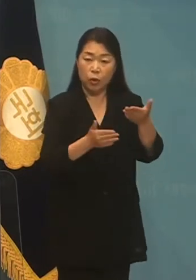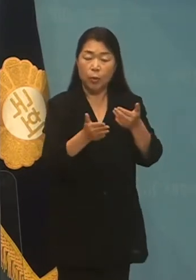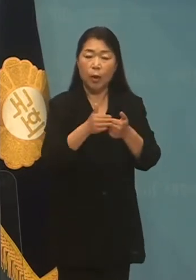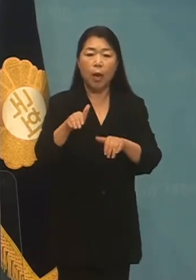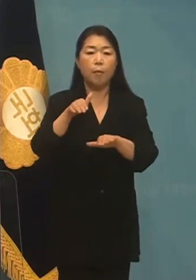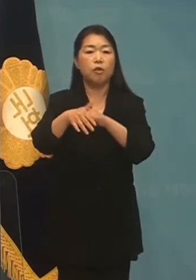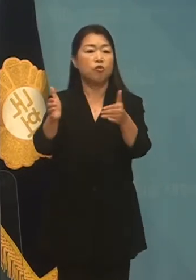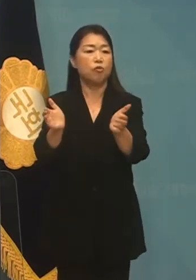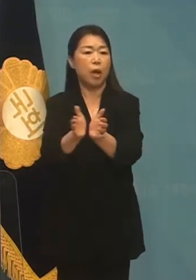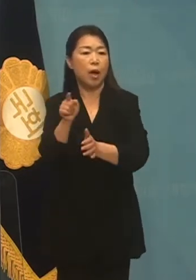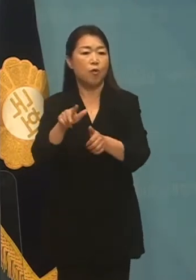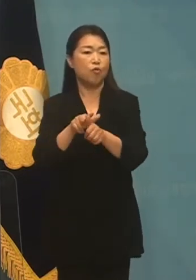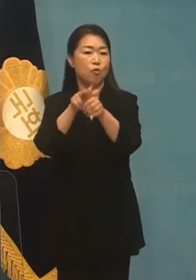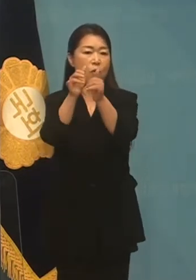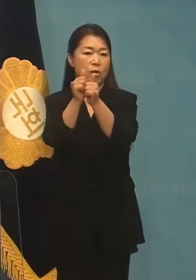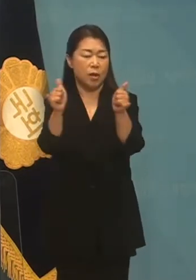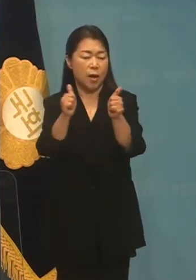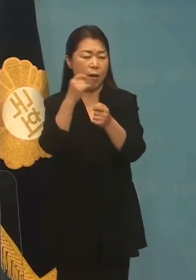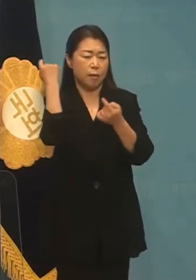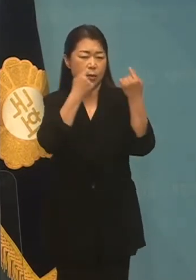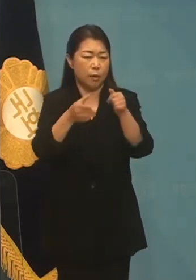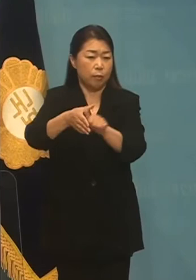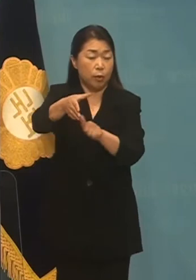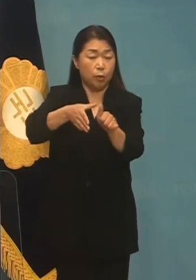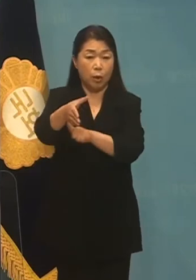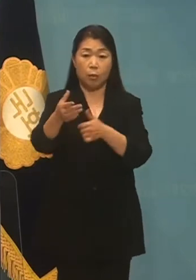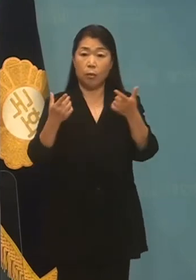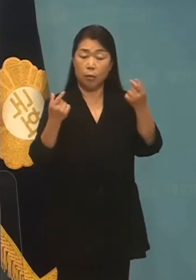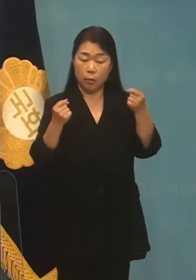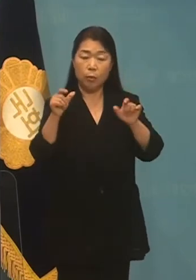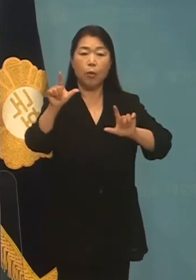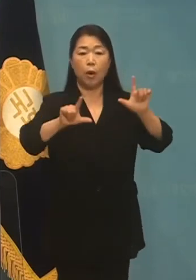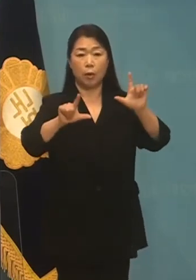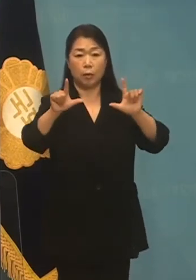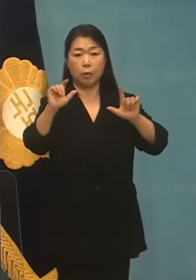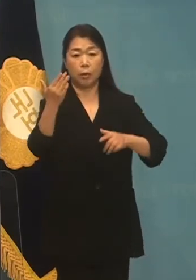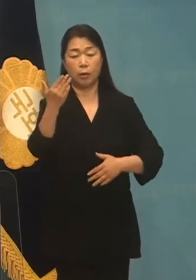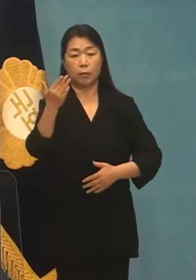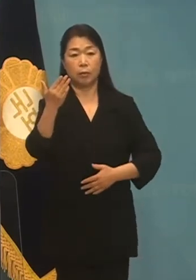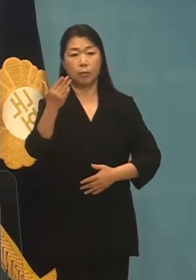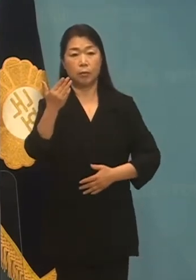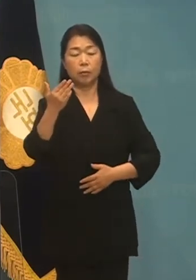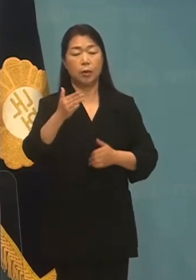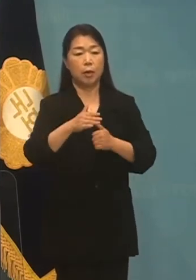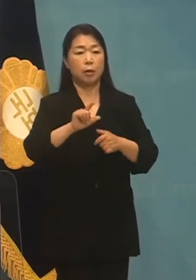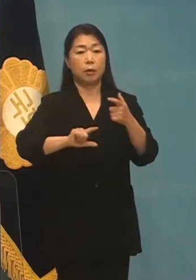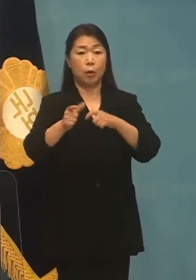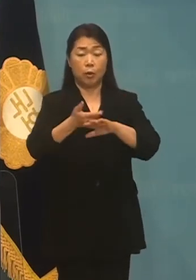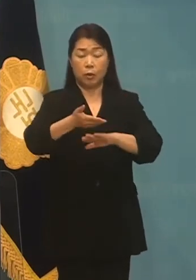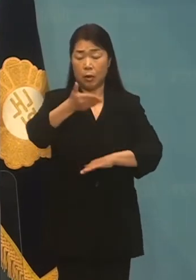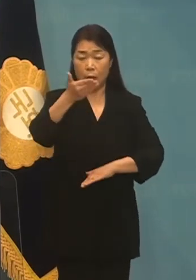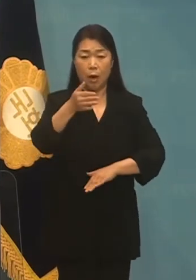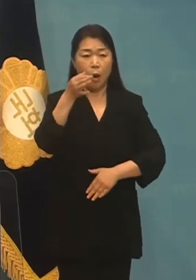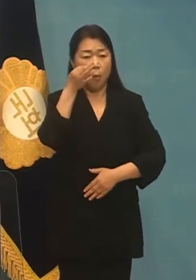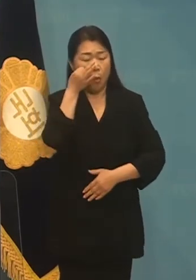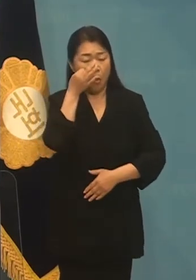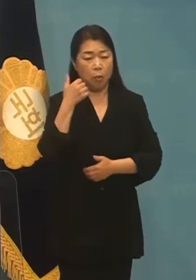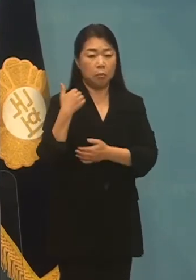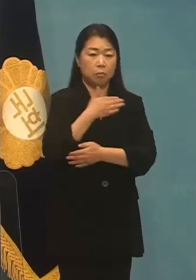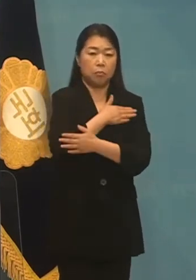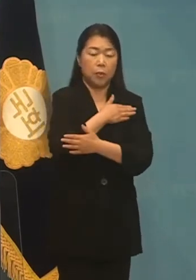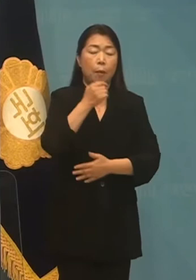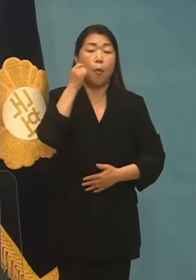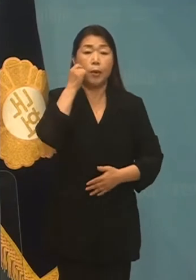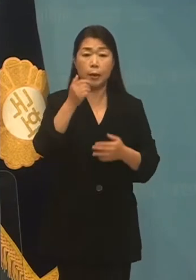우리 민주당 후보를 헐뜯는 상황에서 더 이상 보고만